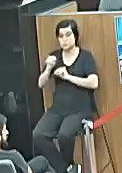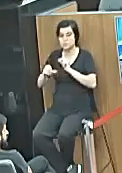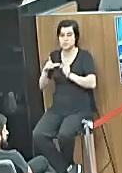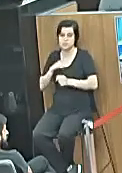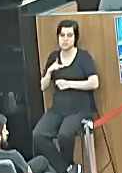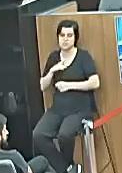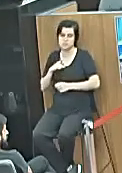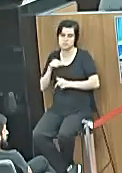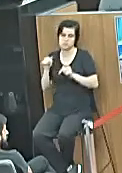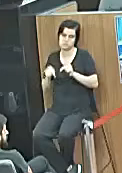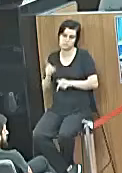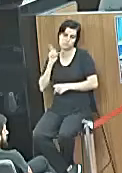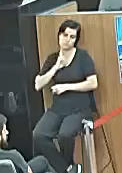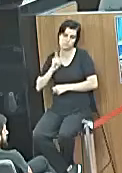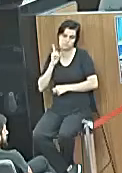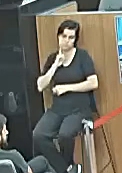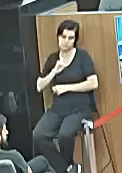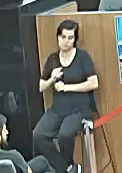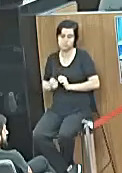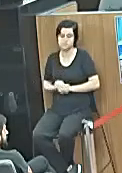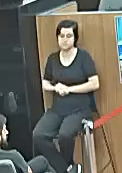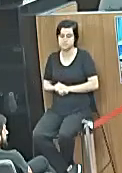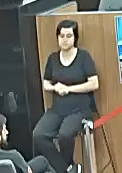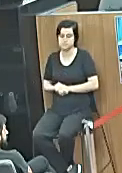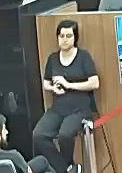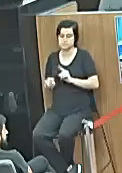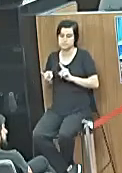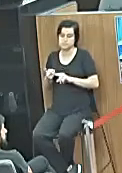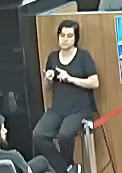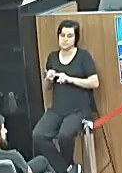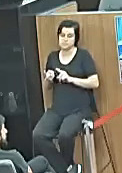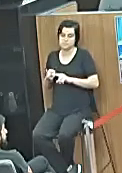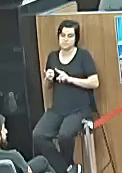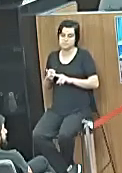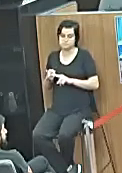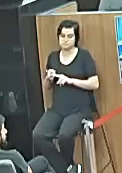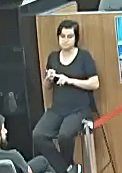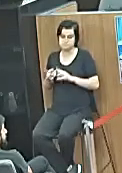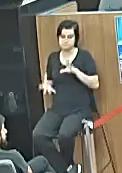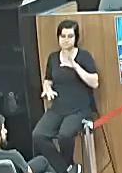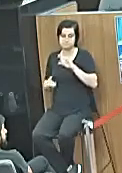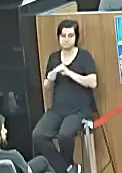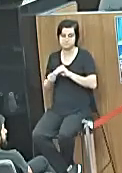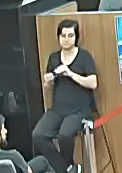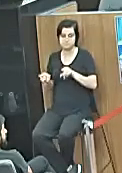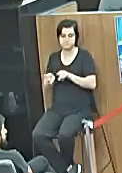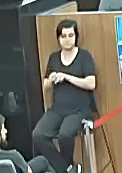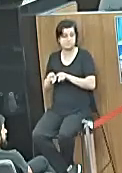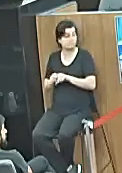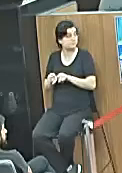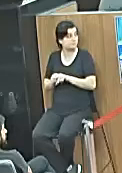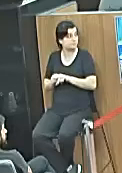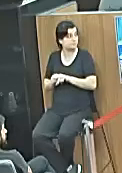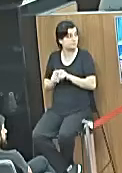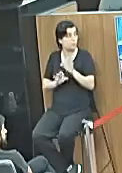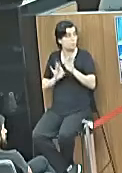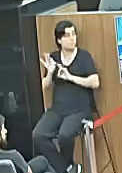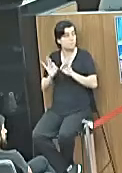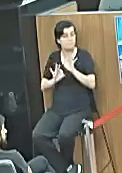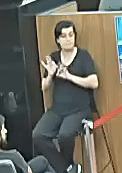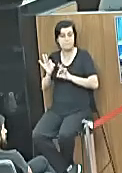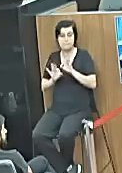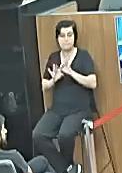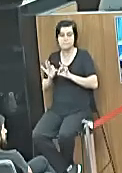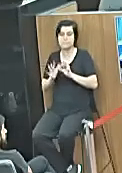ao nosso estado de minas gerais e os 2º e os demais podem ser resumidos e uma coisa que seria o plano de